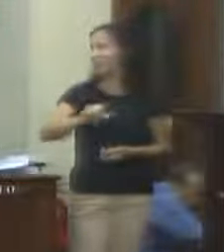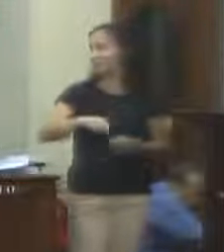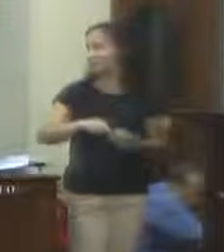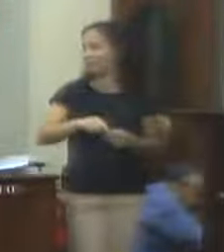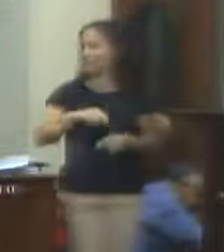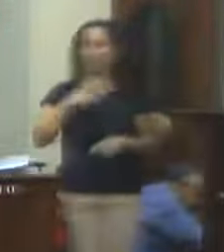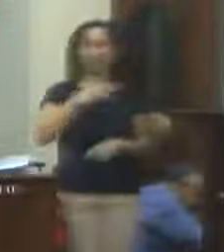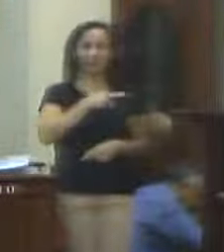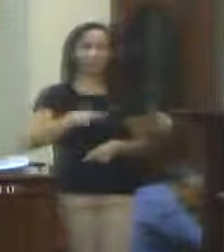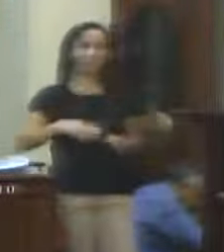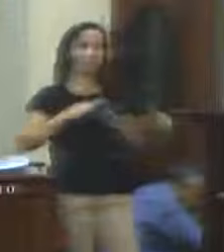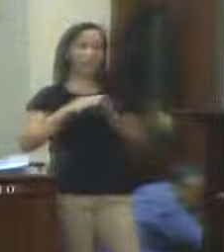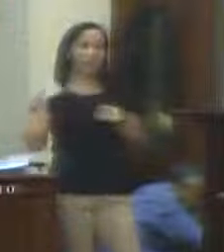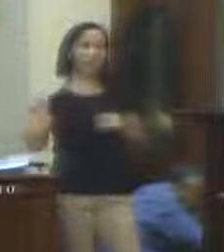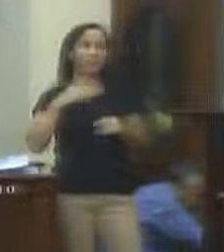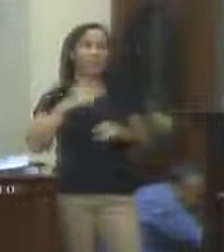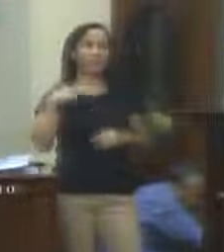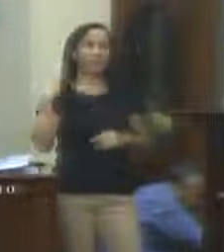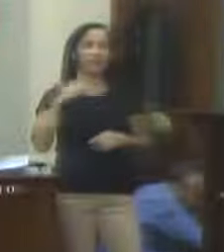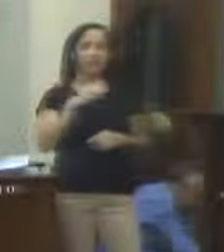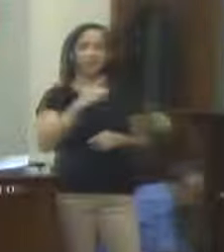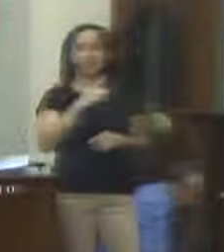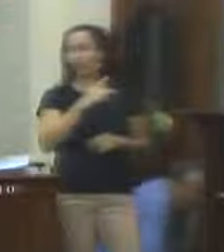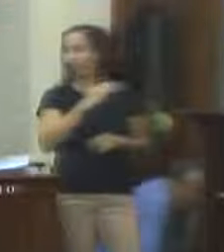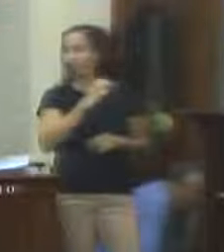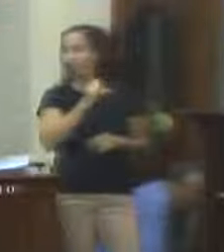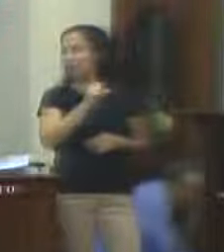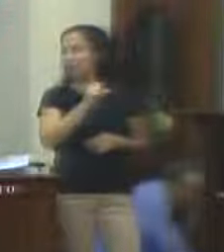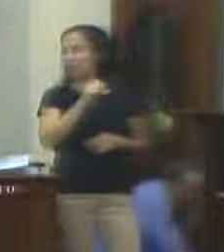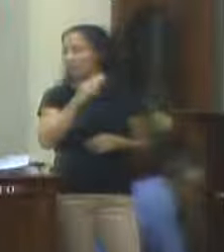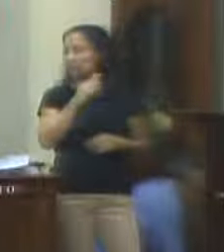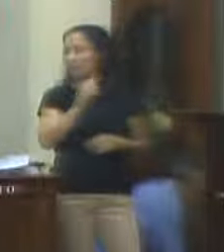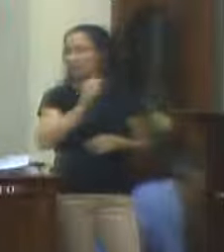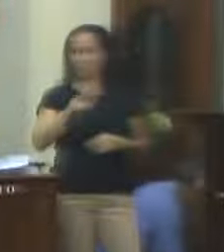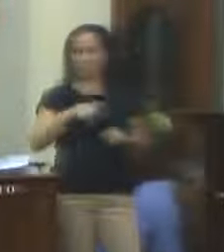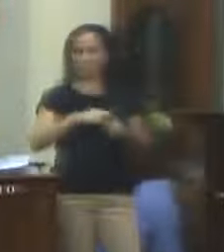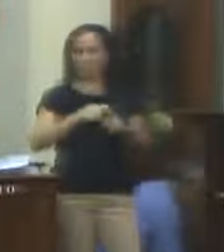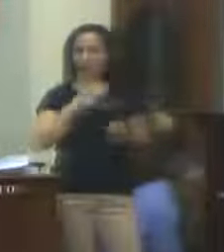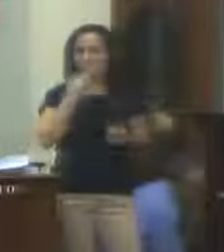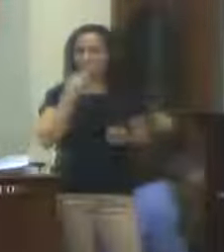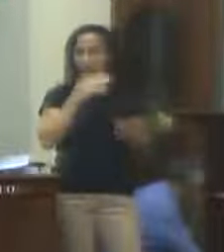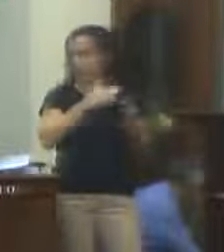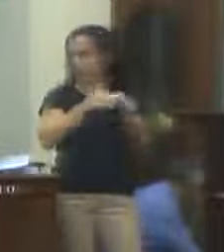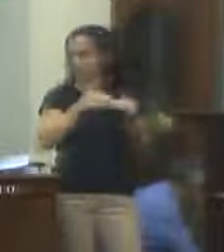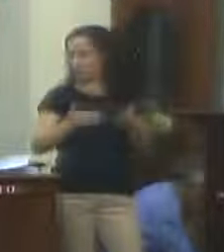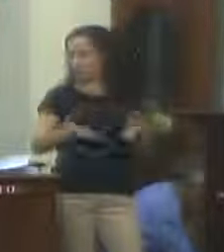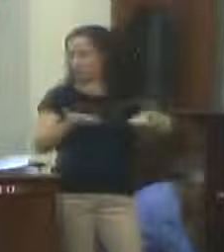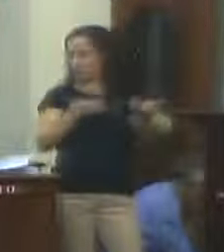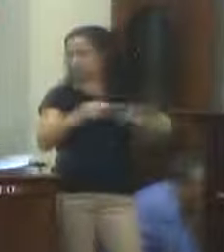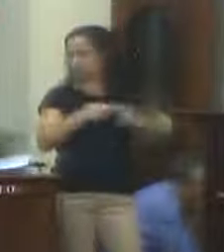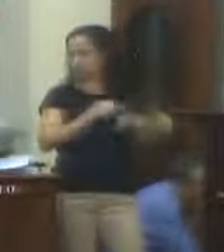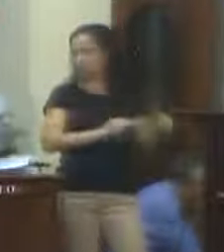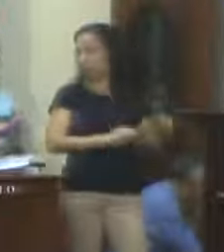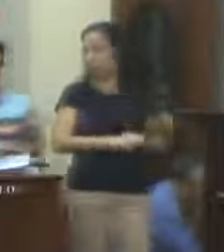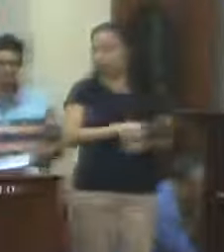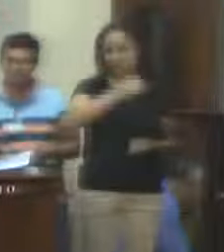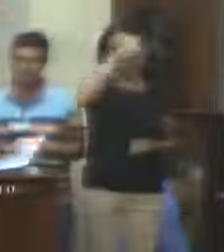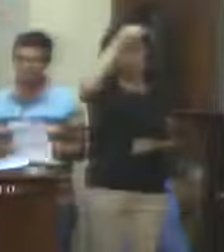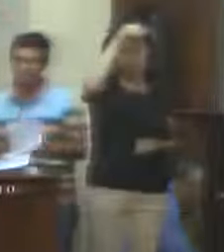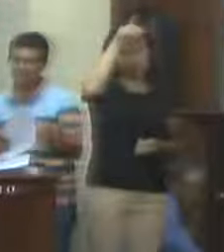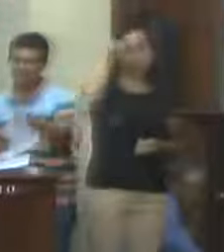Câmara, Fábio Antônio Pires Jorge, vereador Paulo César Alves Pena, no uso de suas atribuições, forma regimental, requer o encaminhamento da presente indicação do chefe do Poder